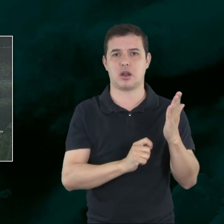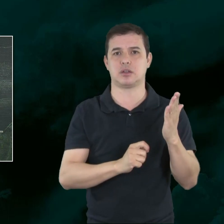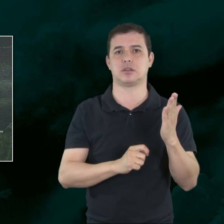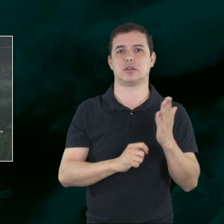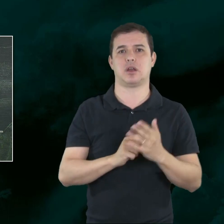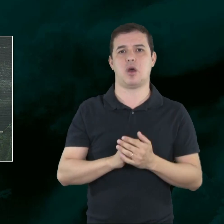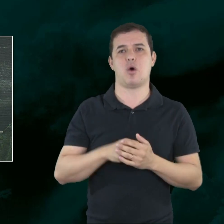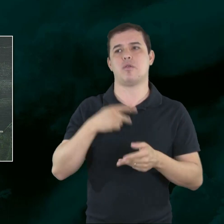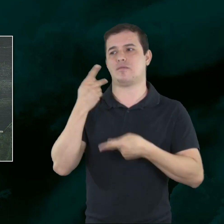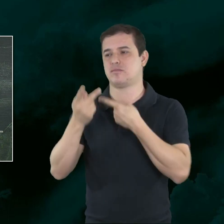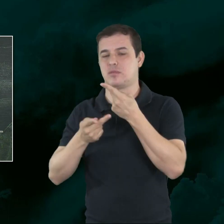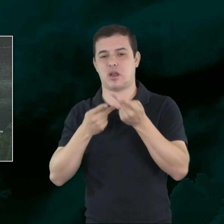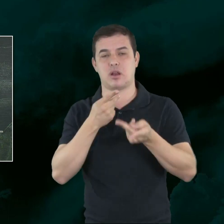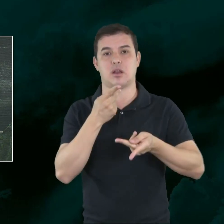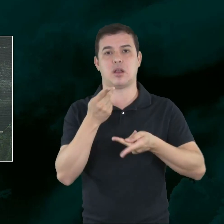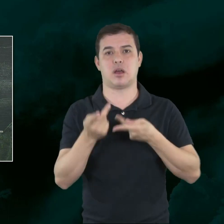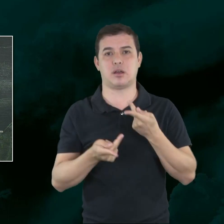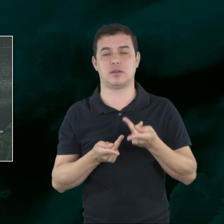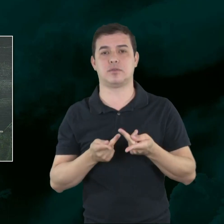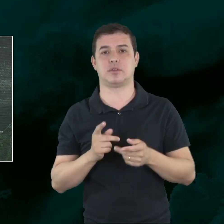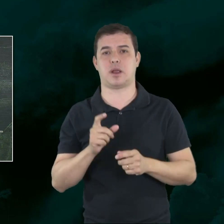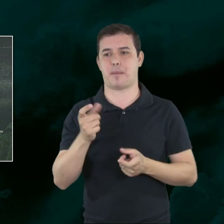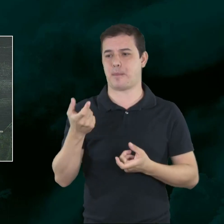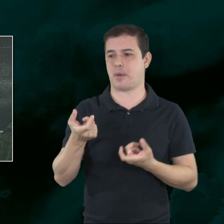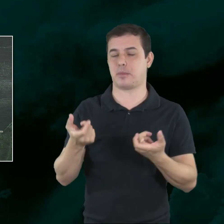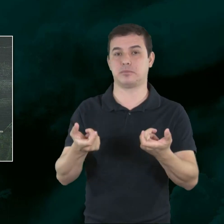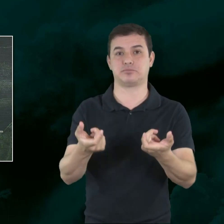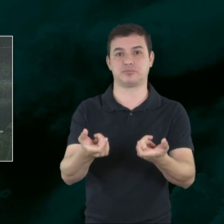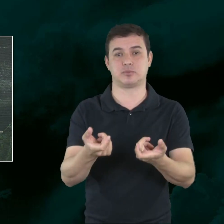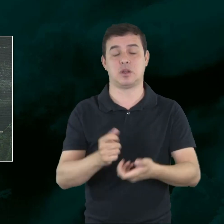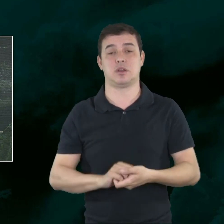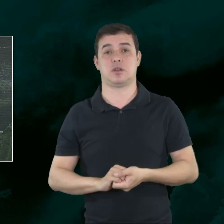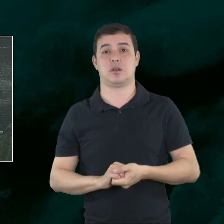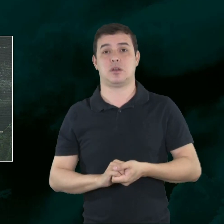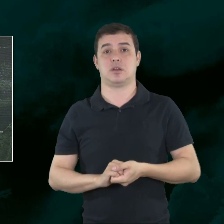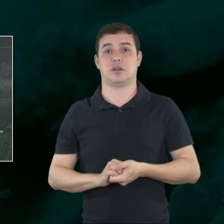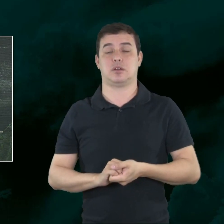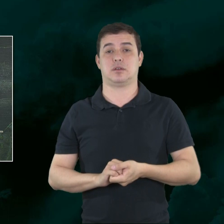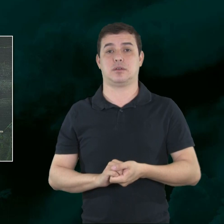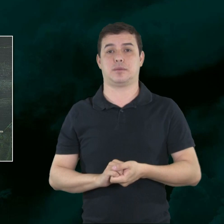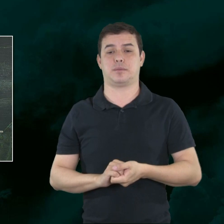mensagem, né? Por palavra, e como se fosse